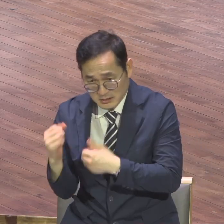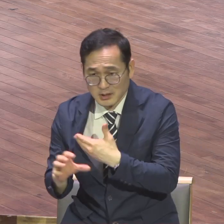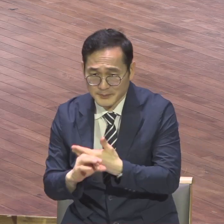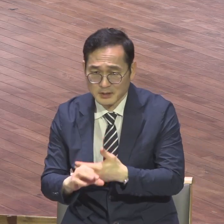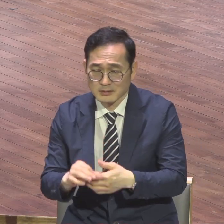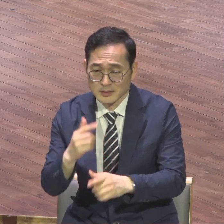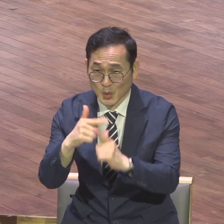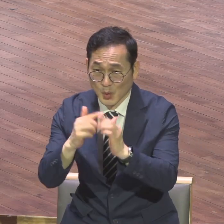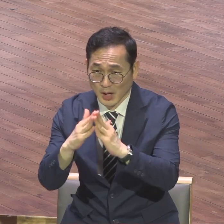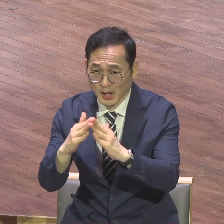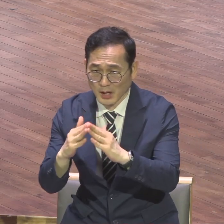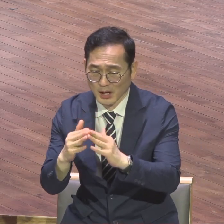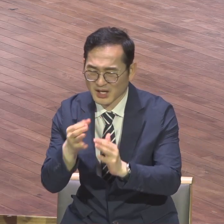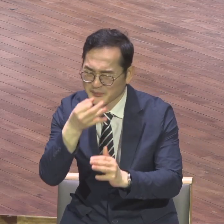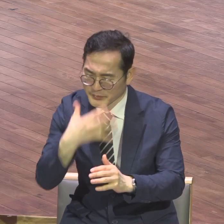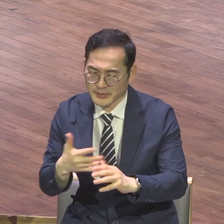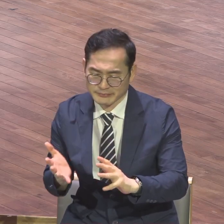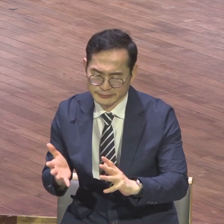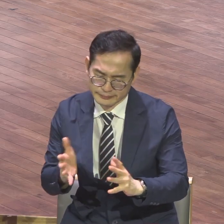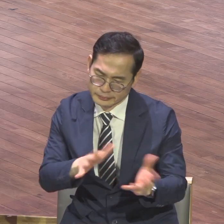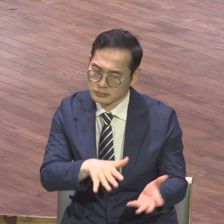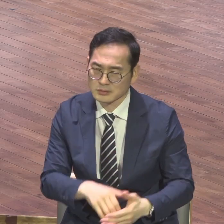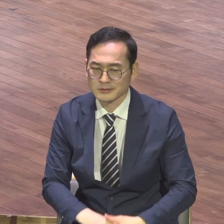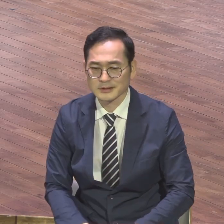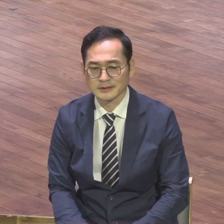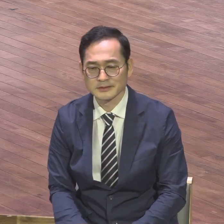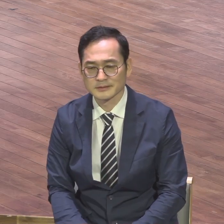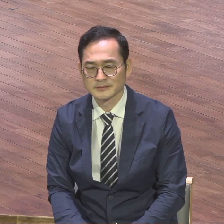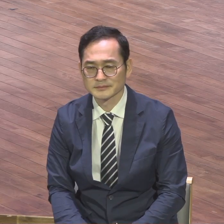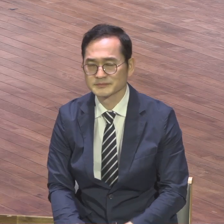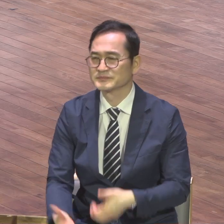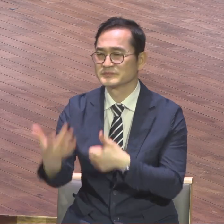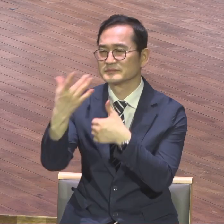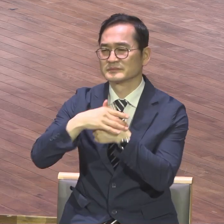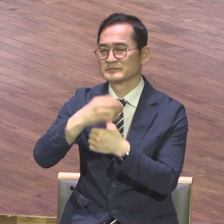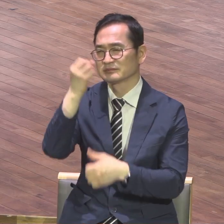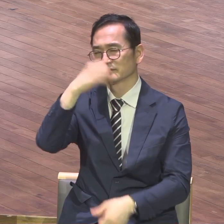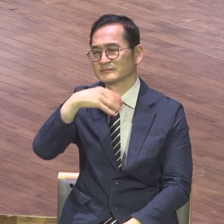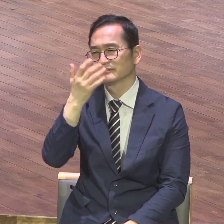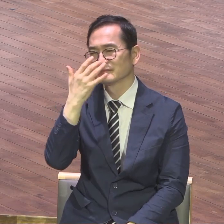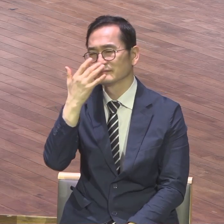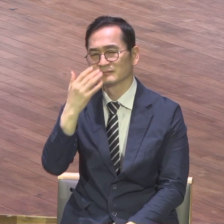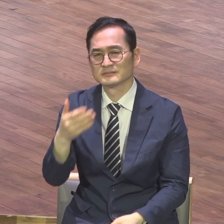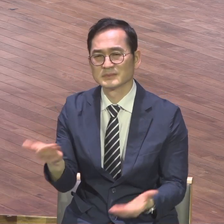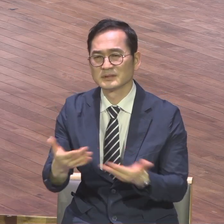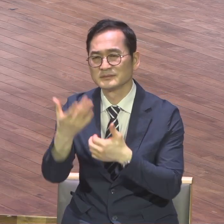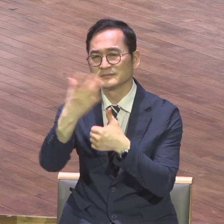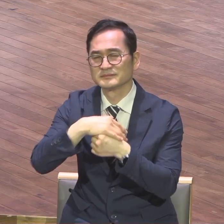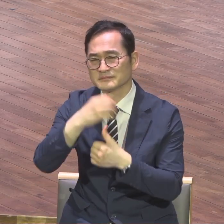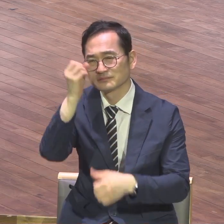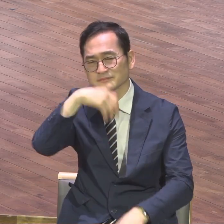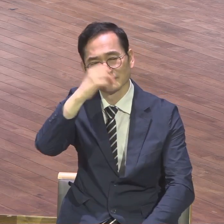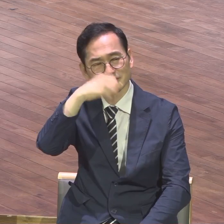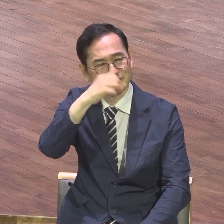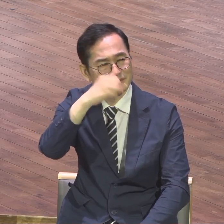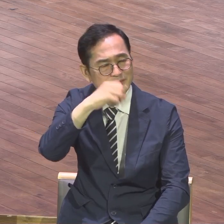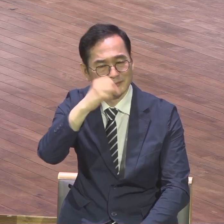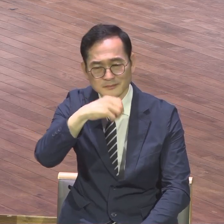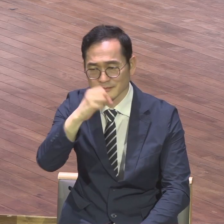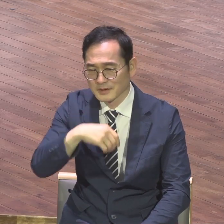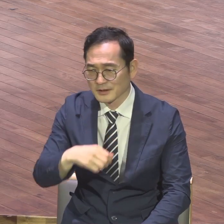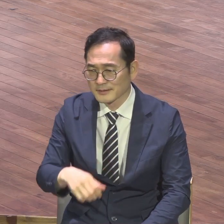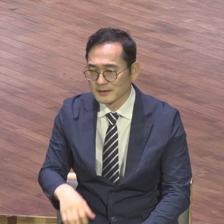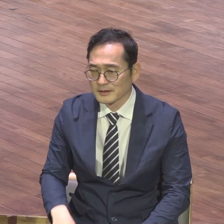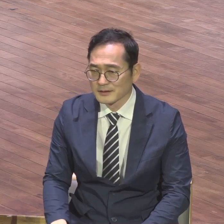지금 직분을 받아도 이게 무슨 직분인지 사람이 준 건지 교회가 준 건지